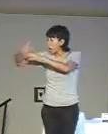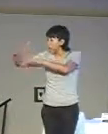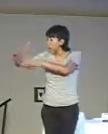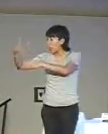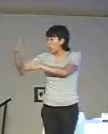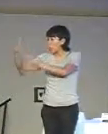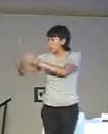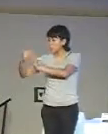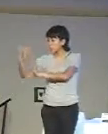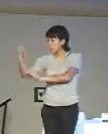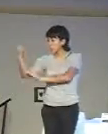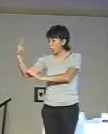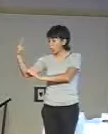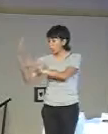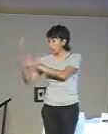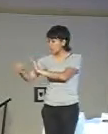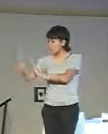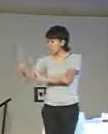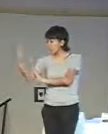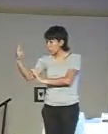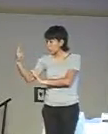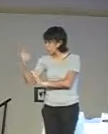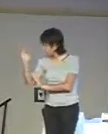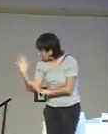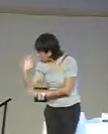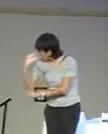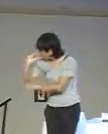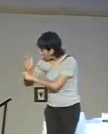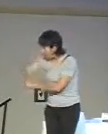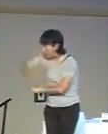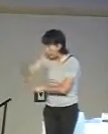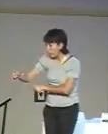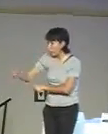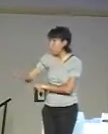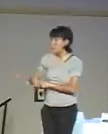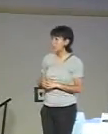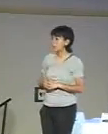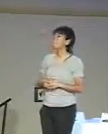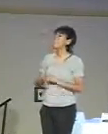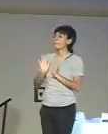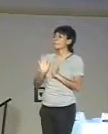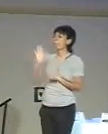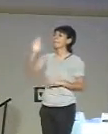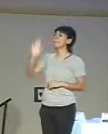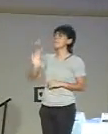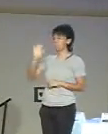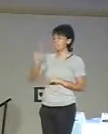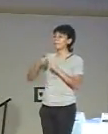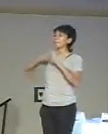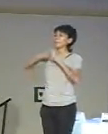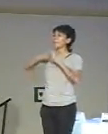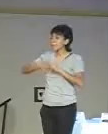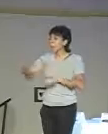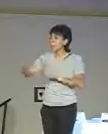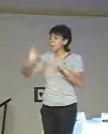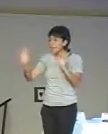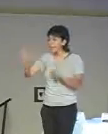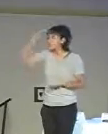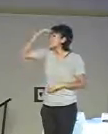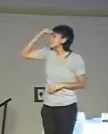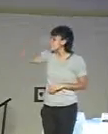2001-2002, cuando ya se elaboran lineamientos que nos dicen qué hacer en mujeres